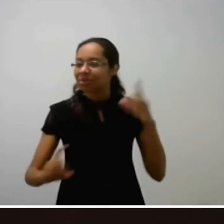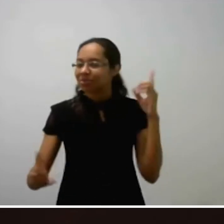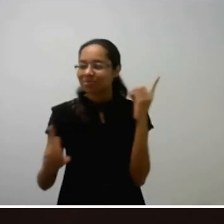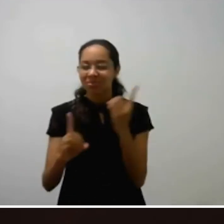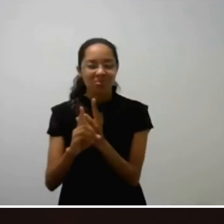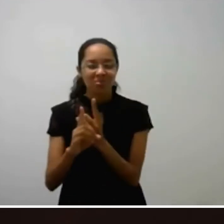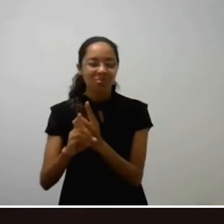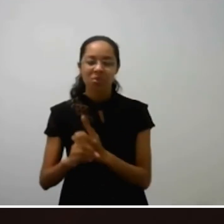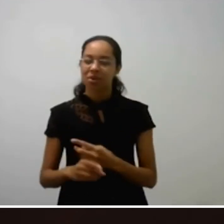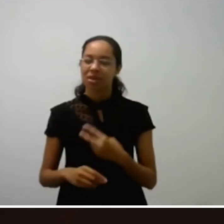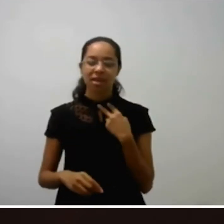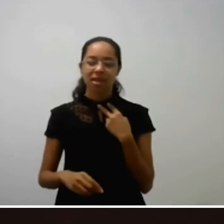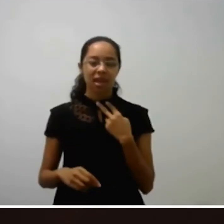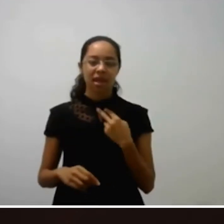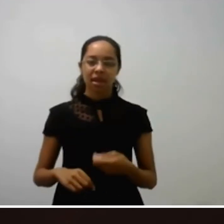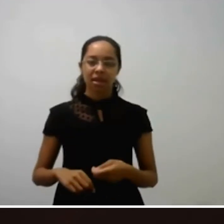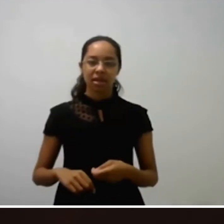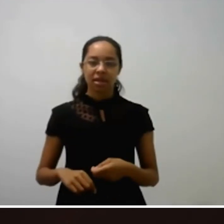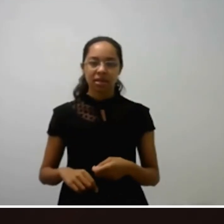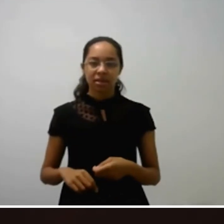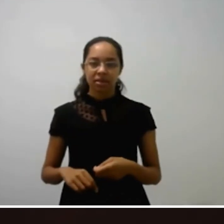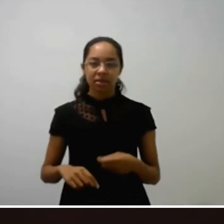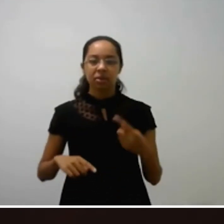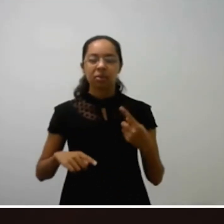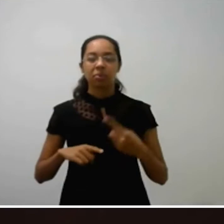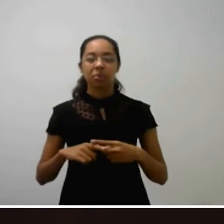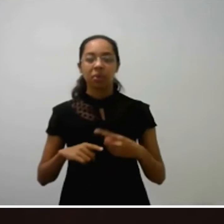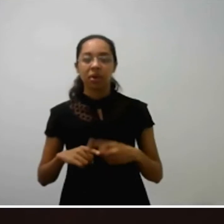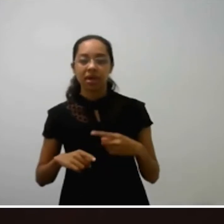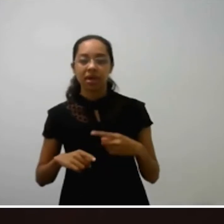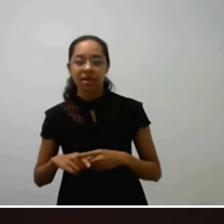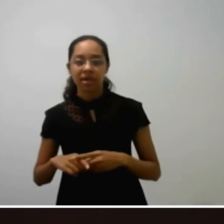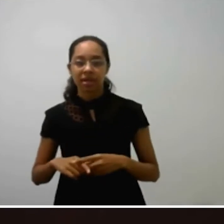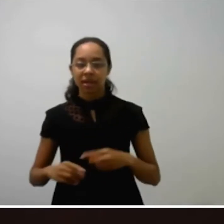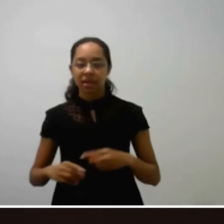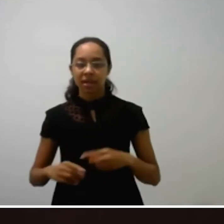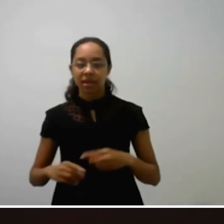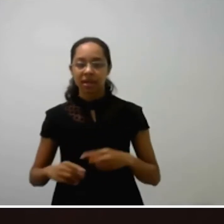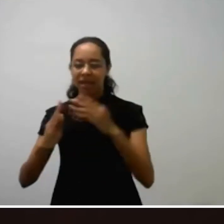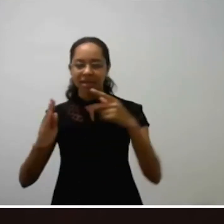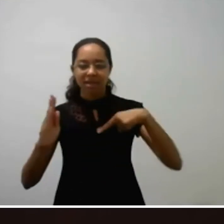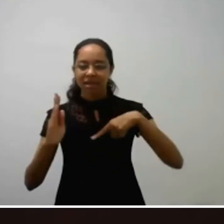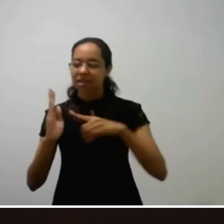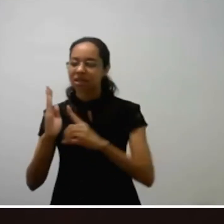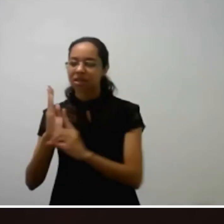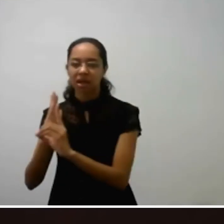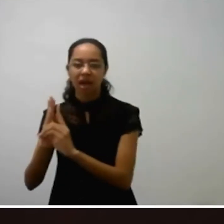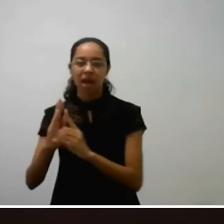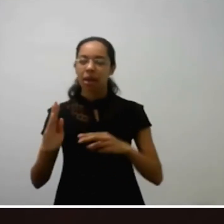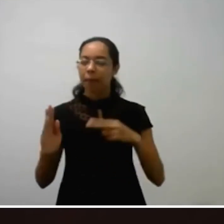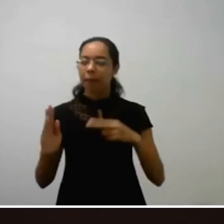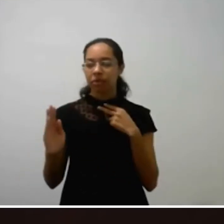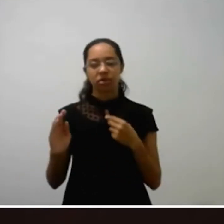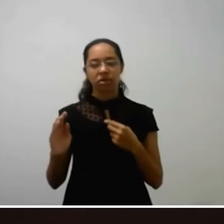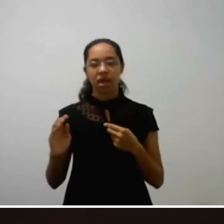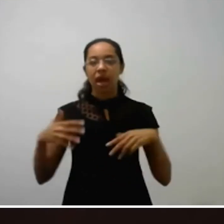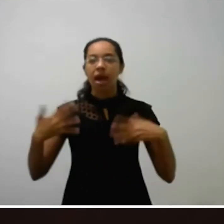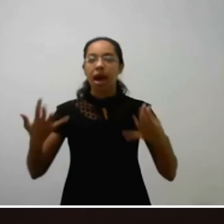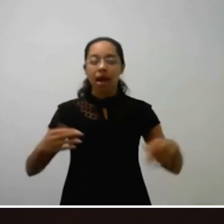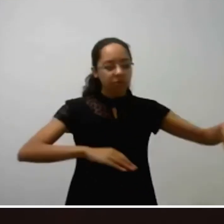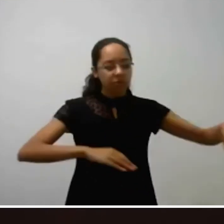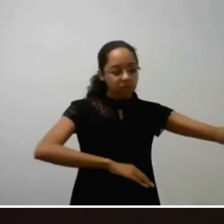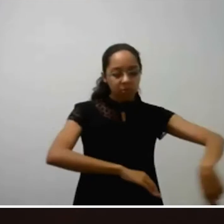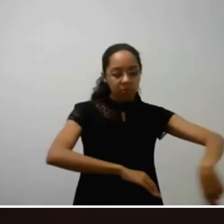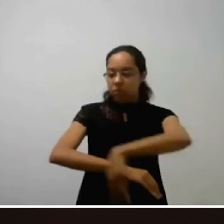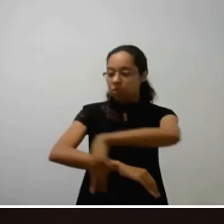lugar de repouso, porque em todo lugar buscava ele, porém, Valdo então cruzou as montanhas em direção à